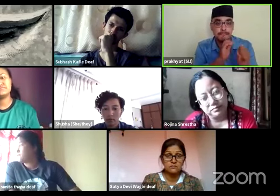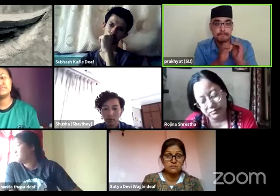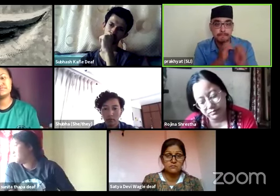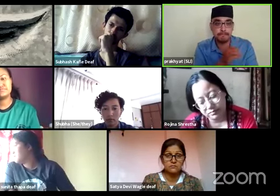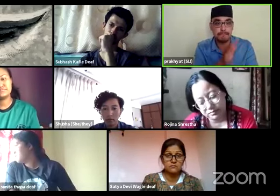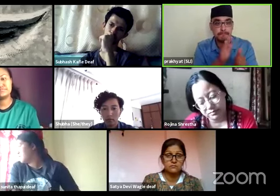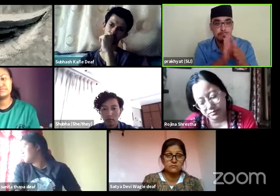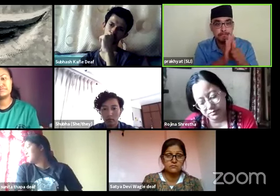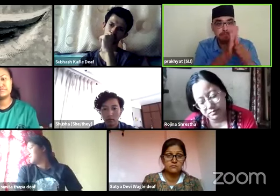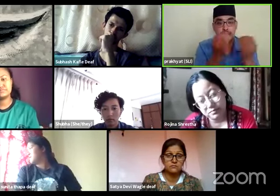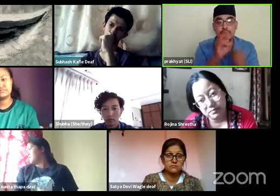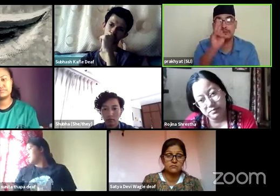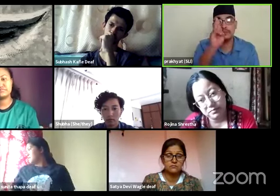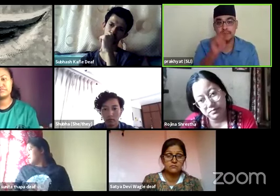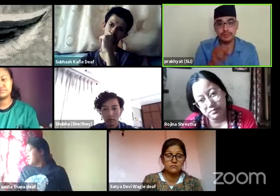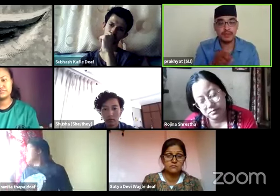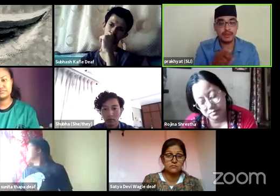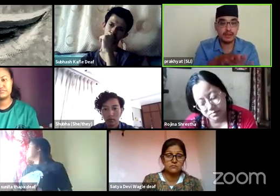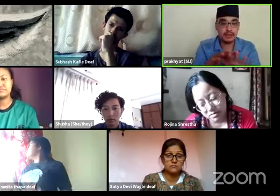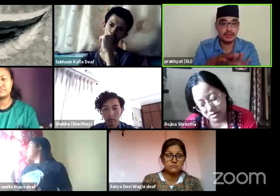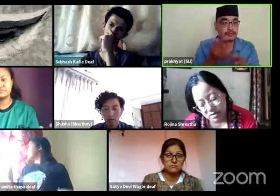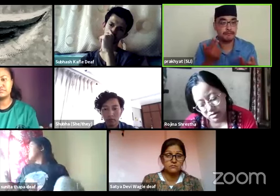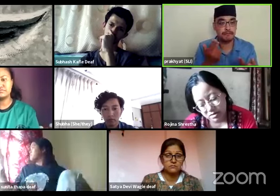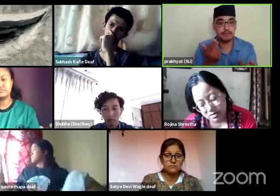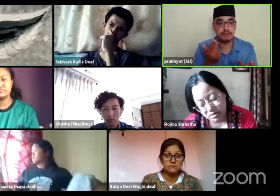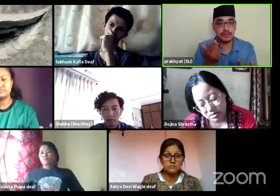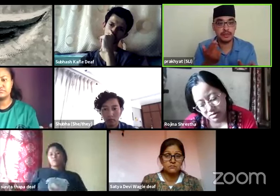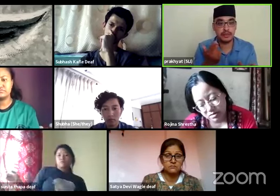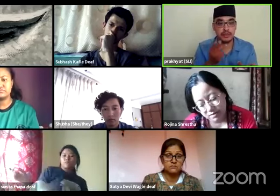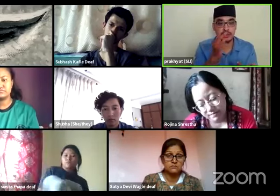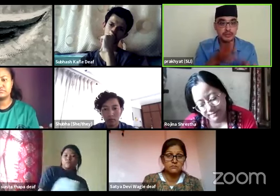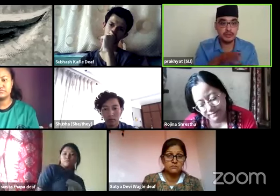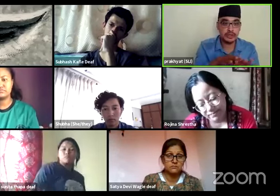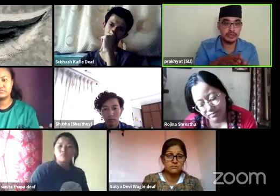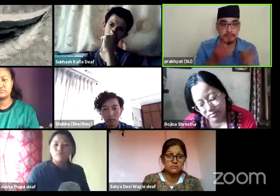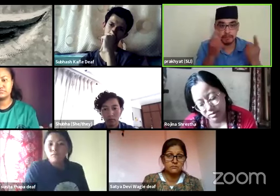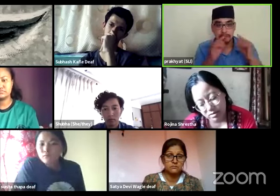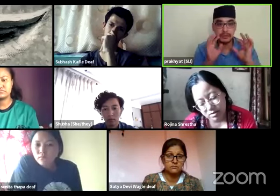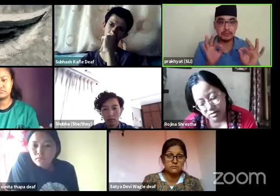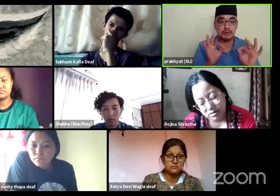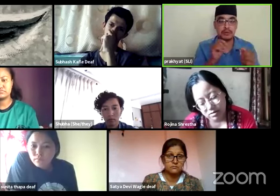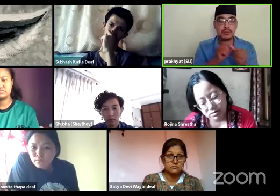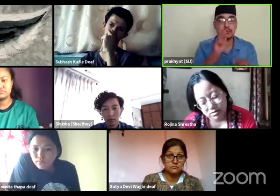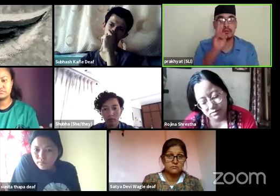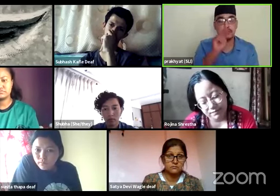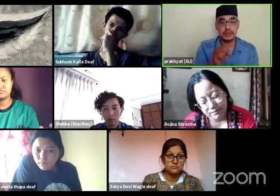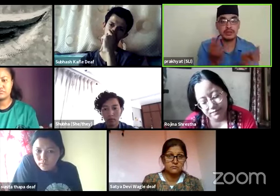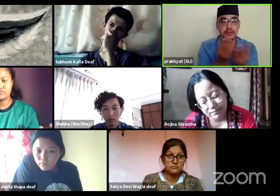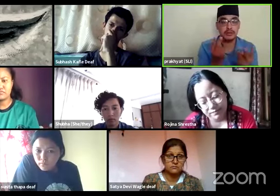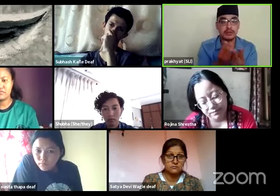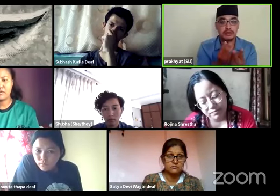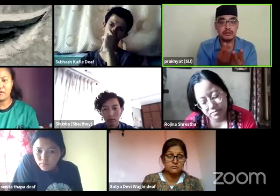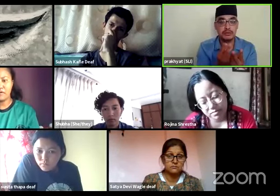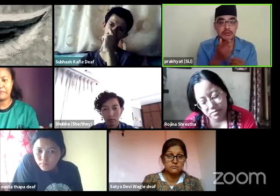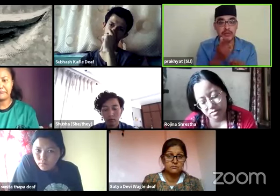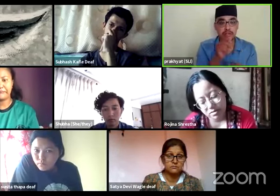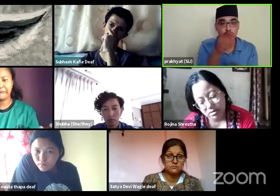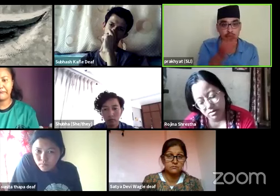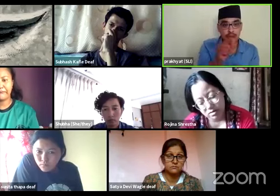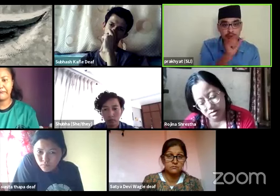इन्सपिरेसनल हुनुपर्ने होइन एकदमै ऊ हुनुपर्ने अब चटक्कै हुनुपर्ने भन्ने खालको त्यो त्यो मिथ्याले